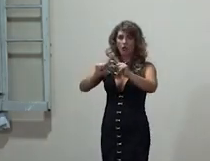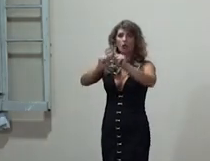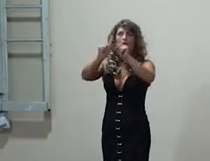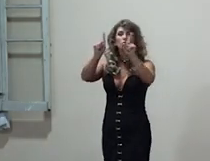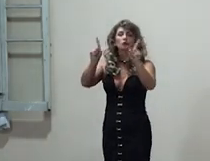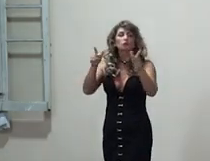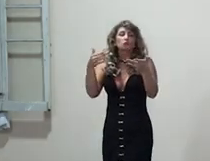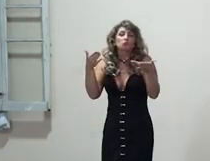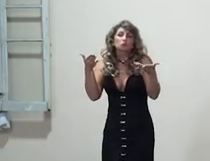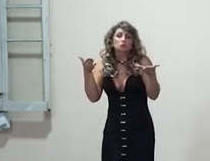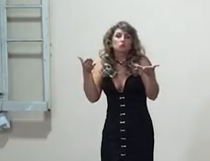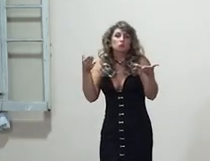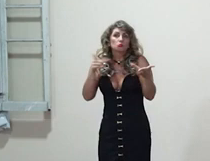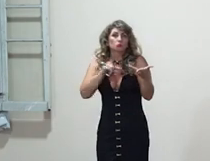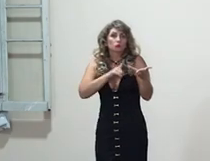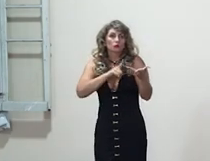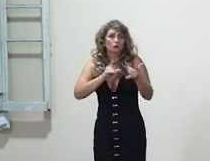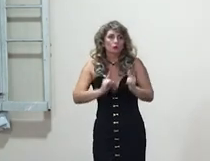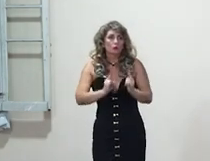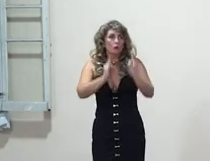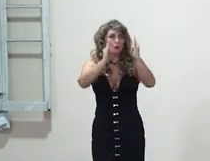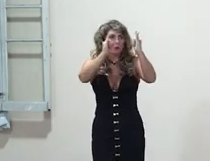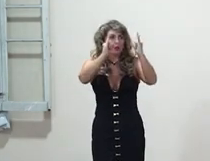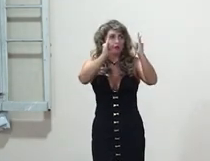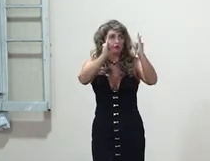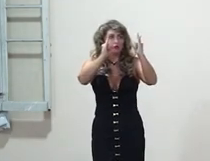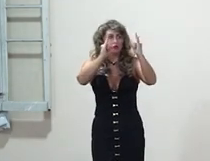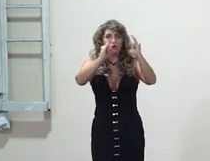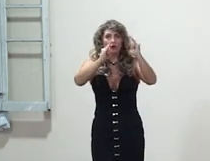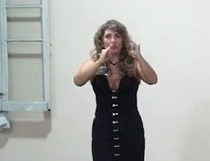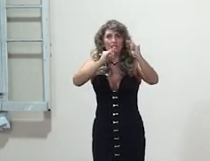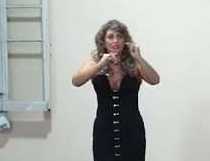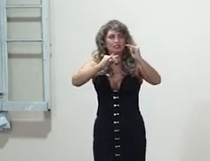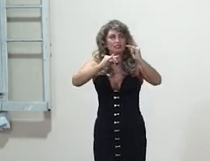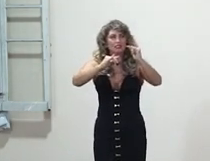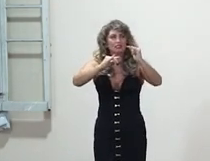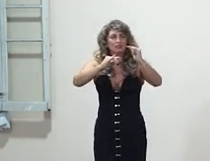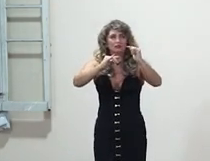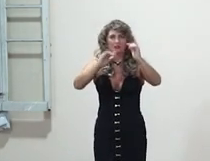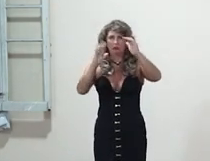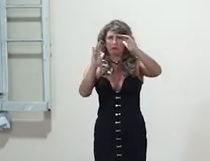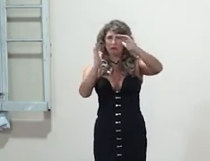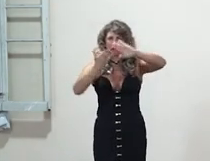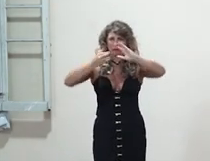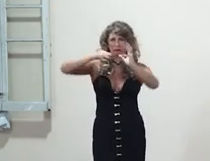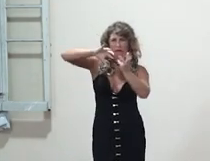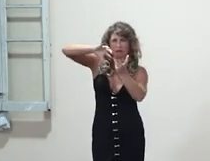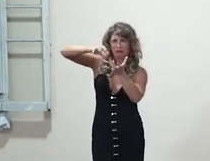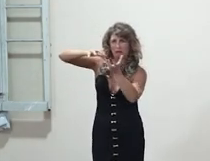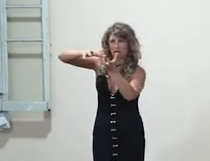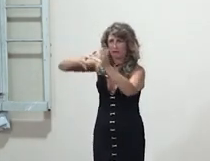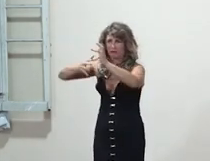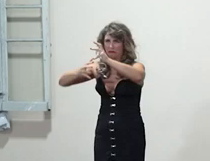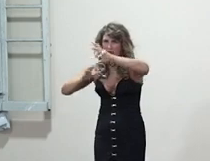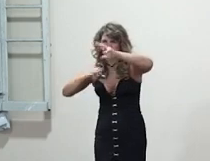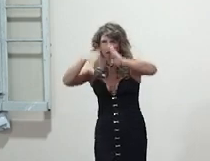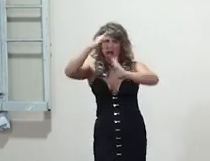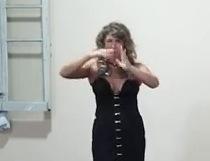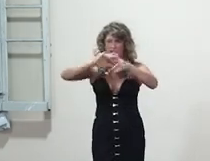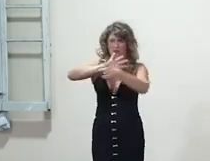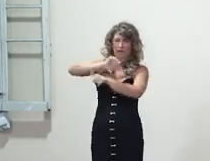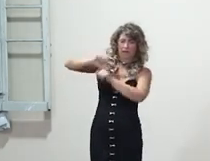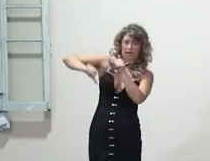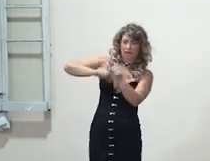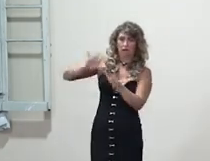que você ter um prédio que foi absolutamente esquartejado. Então vamos partir desse